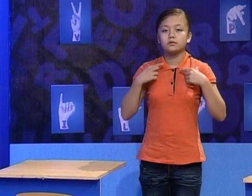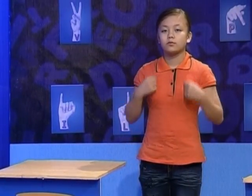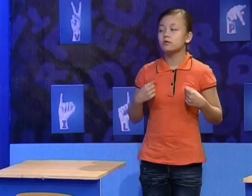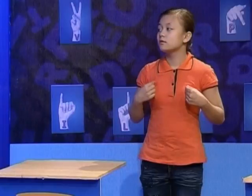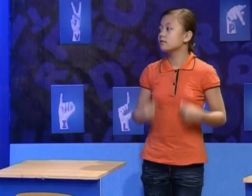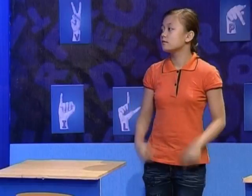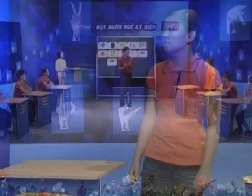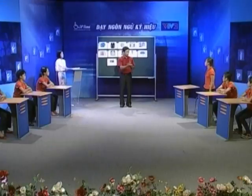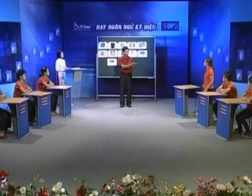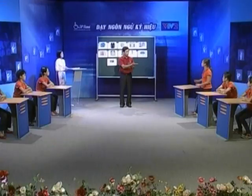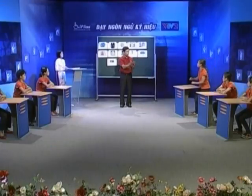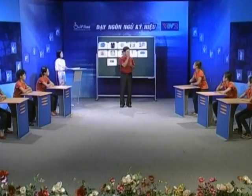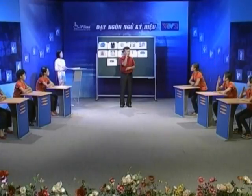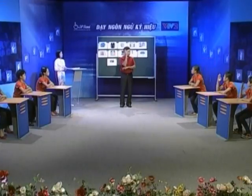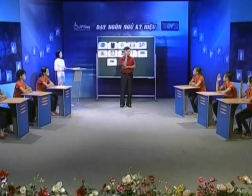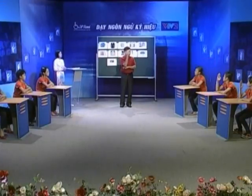Các em cùng ôn lại ký hiệu áo sơ mi nhé.